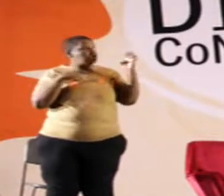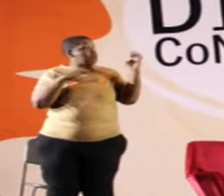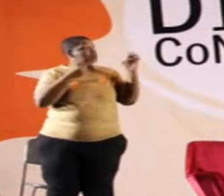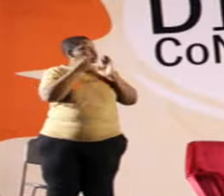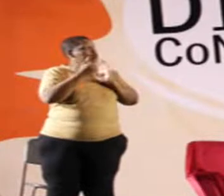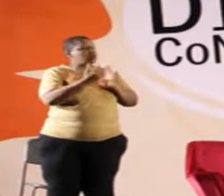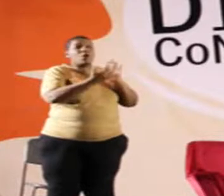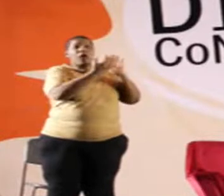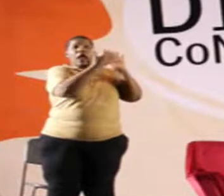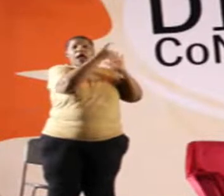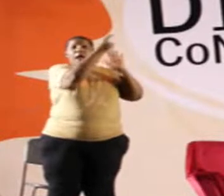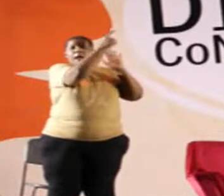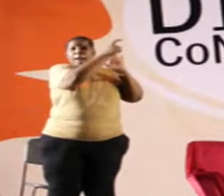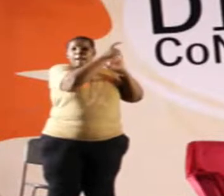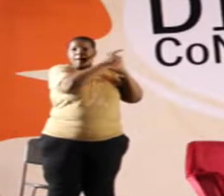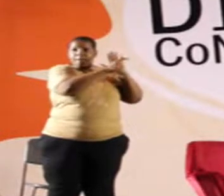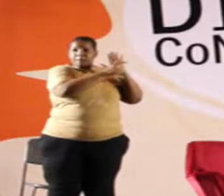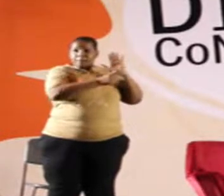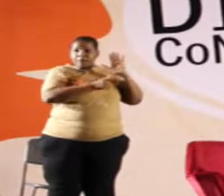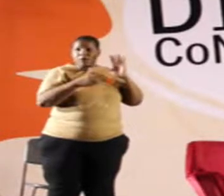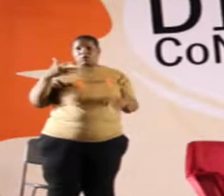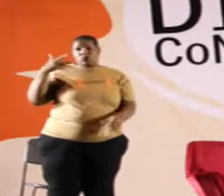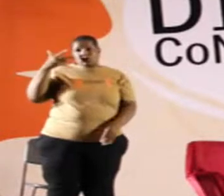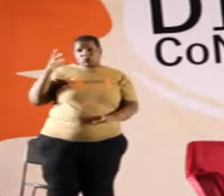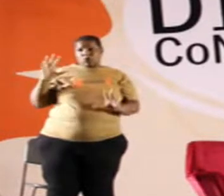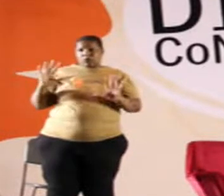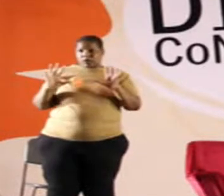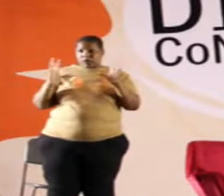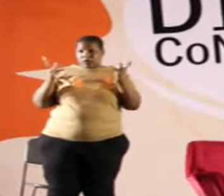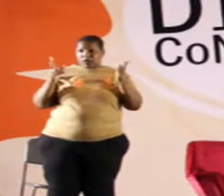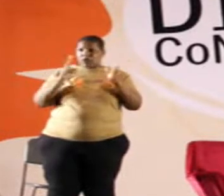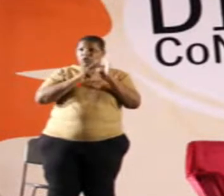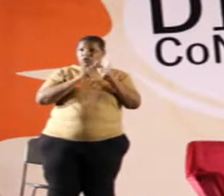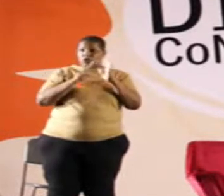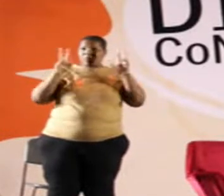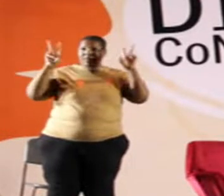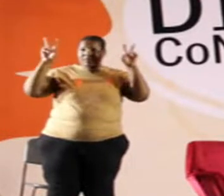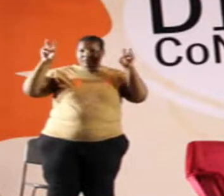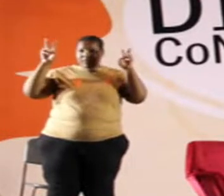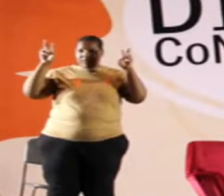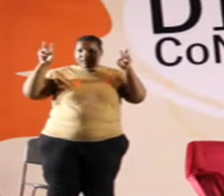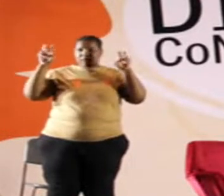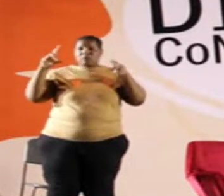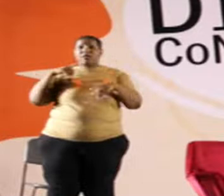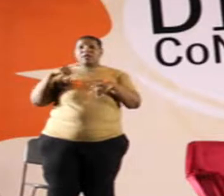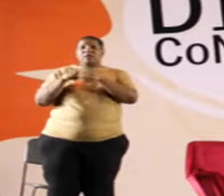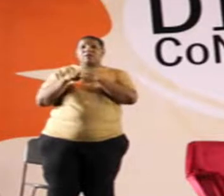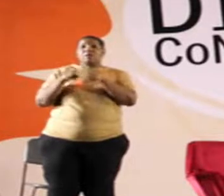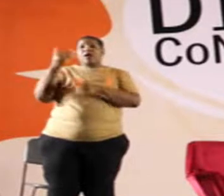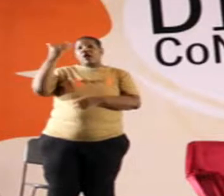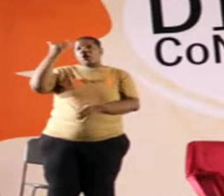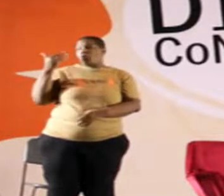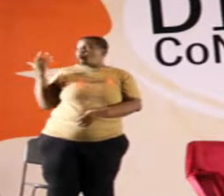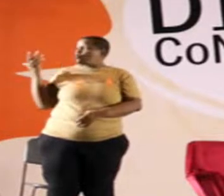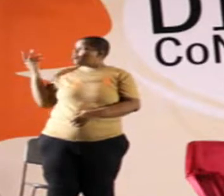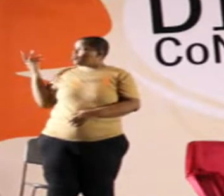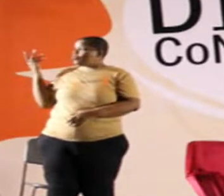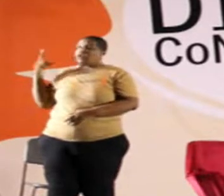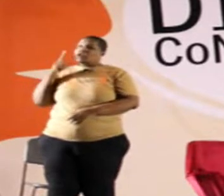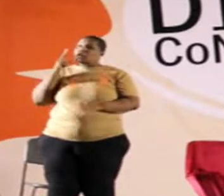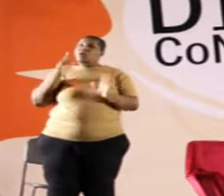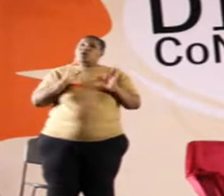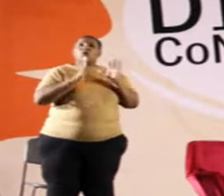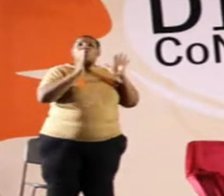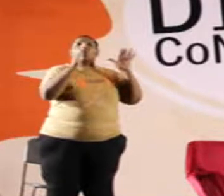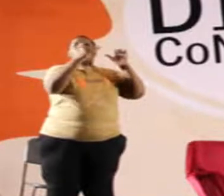onde sai a programação do evento, palestrantes, temas das palestras. E meio rosto humano do lado direito, de onde sai um